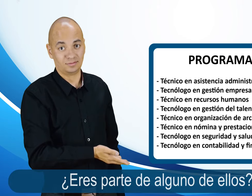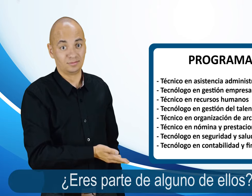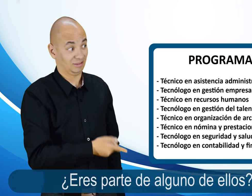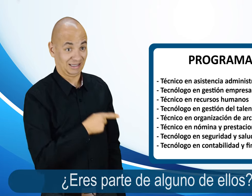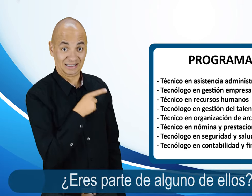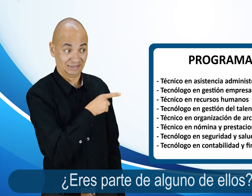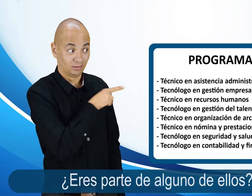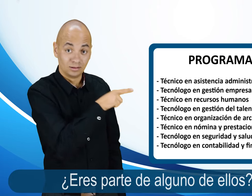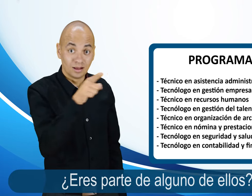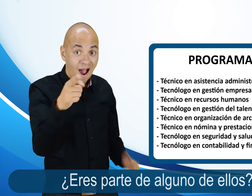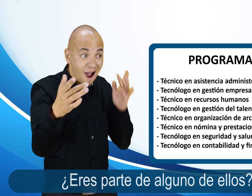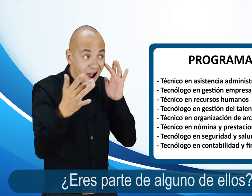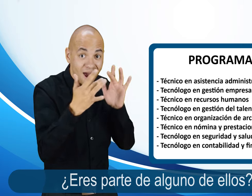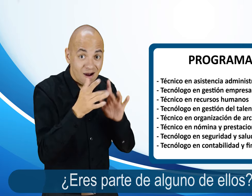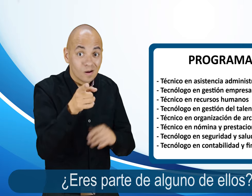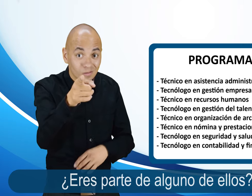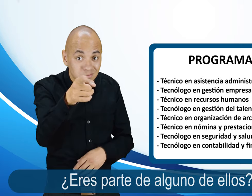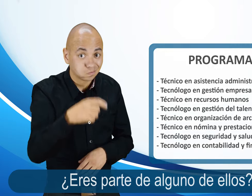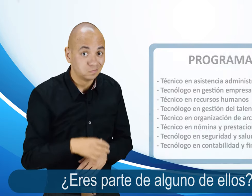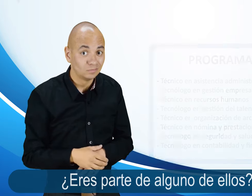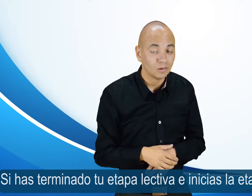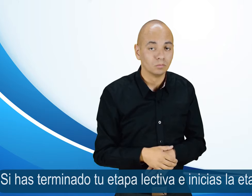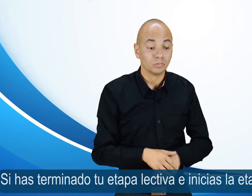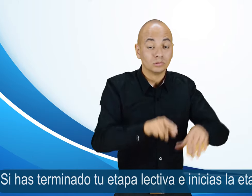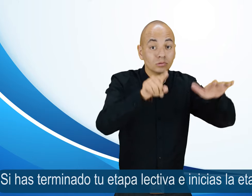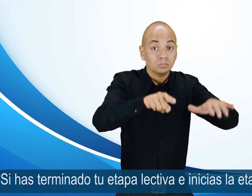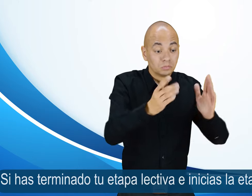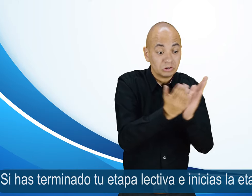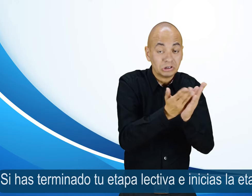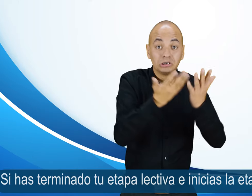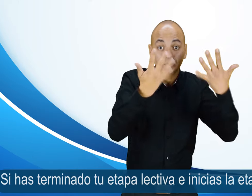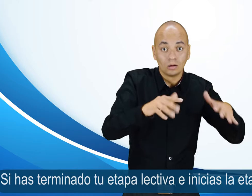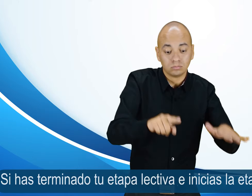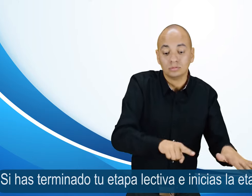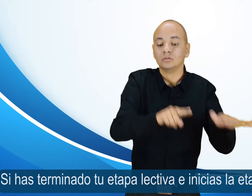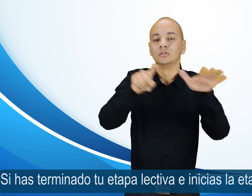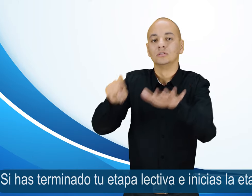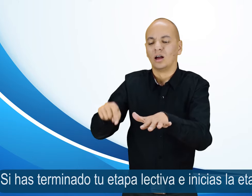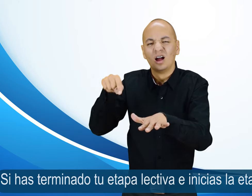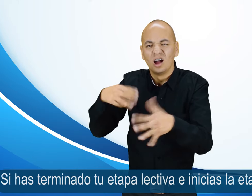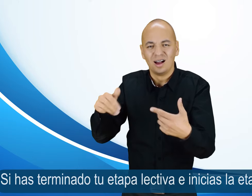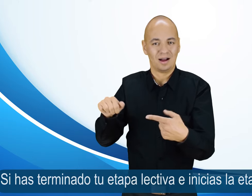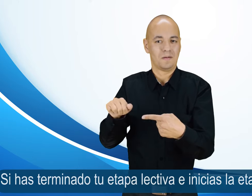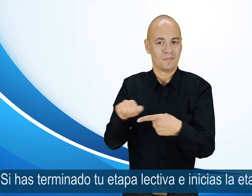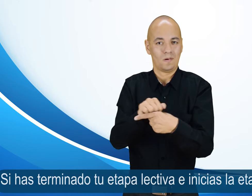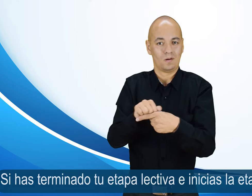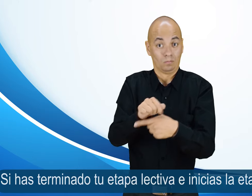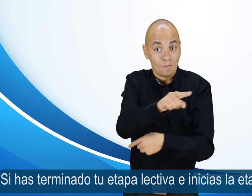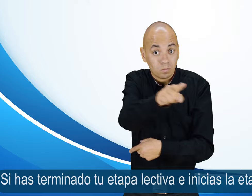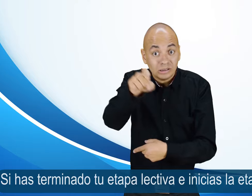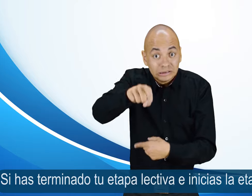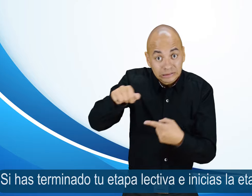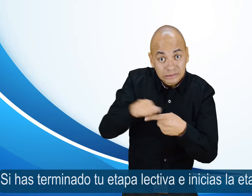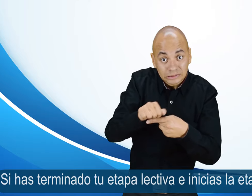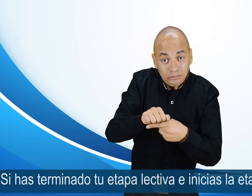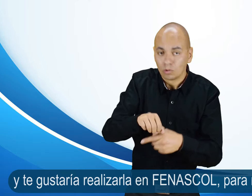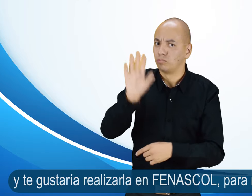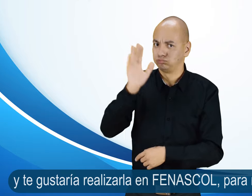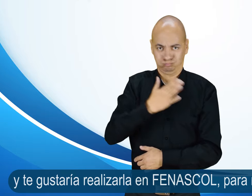eres parte de algunos de ellos si has terminado tu etapa lectiva e iniciar la etapa práctica y te gustaría